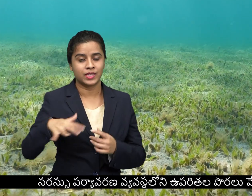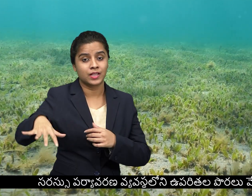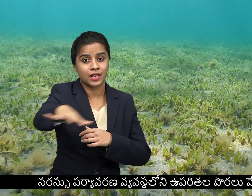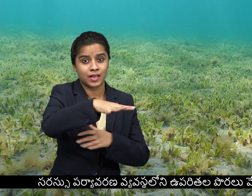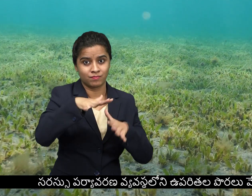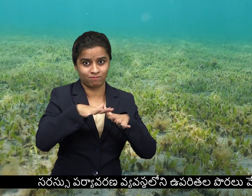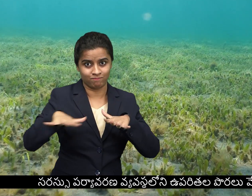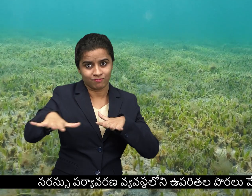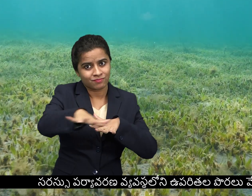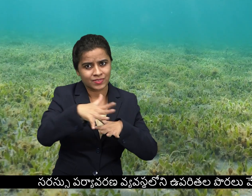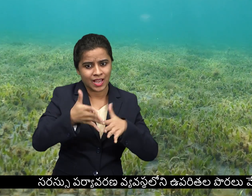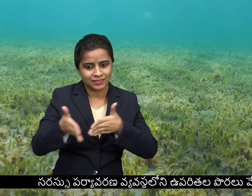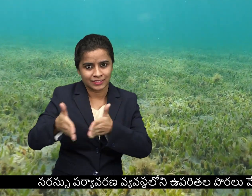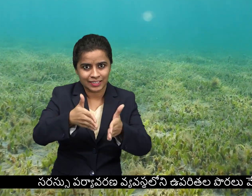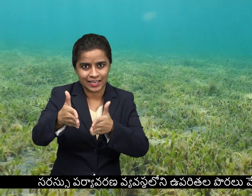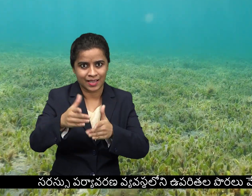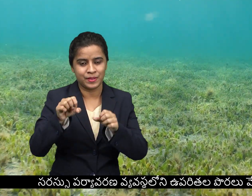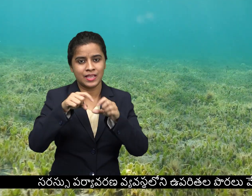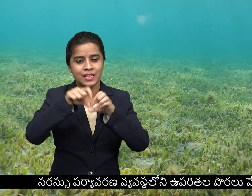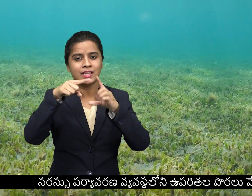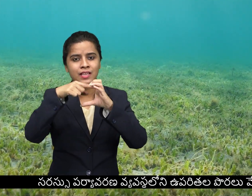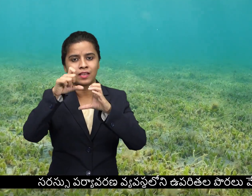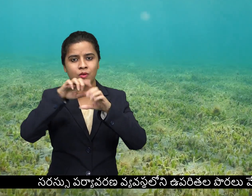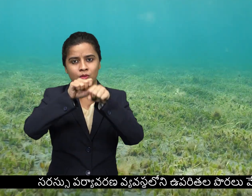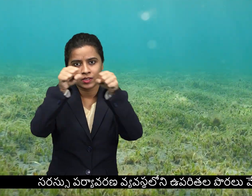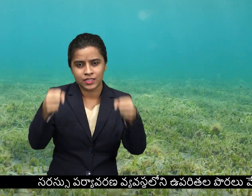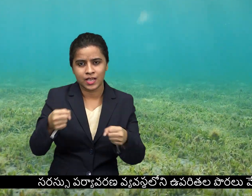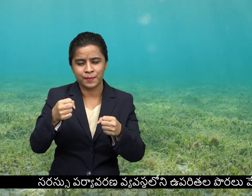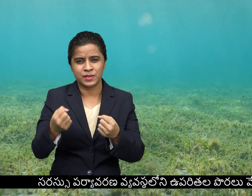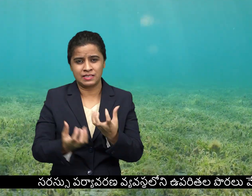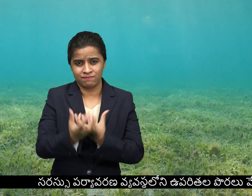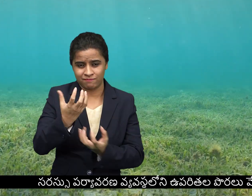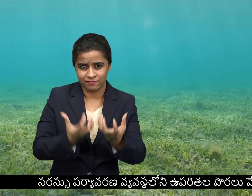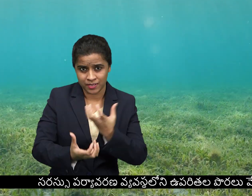సరస్సు పర్యావరణ వ్యవస్థలోని ఉపరితల పొరలు వేడెక్కుతాయి.